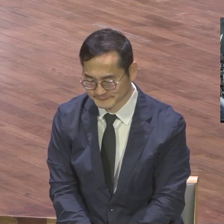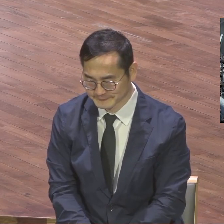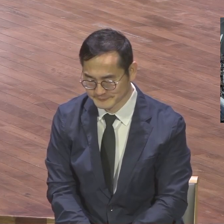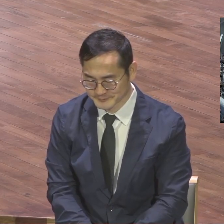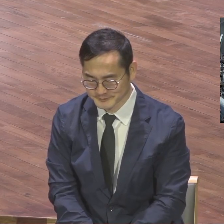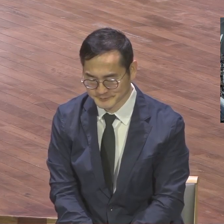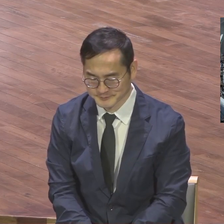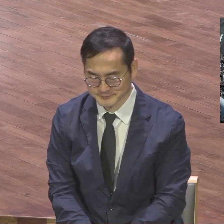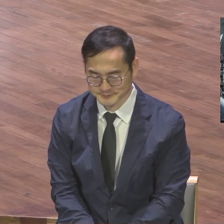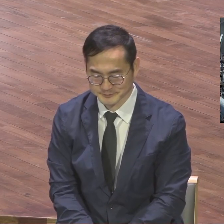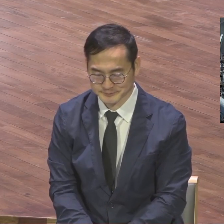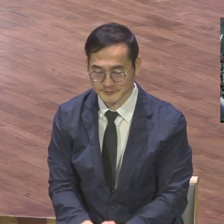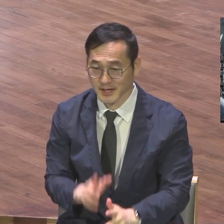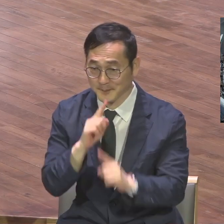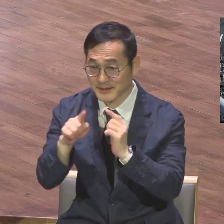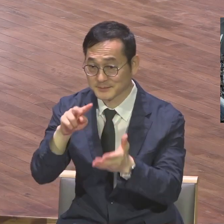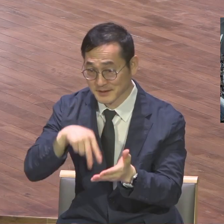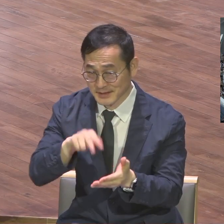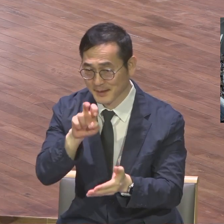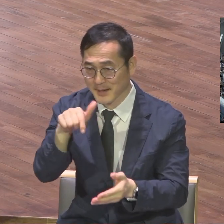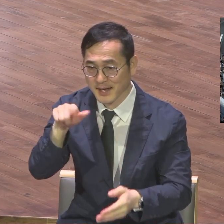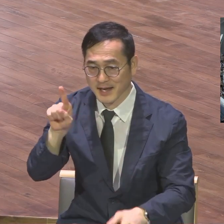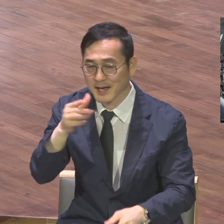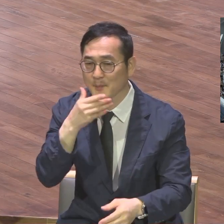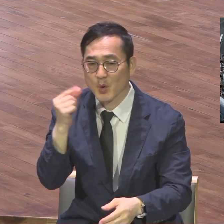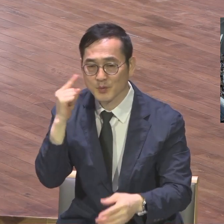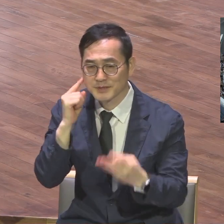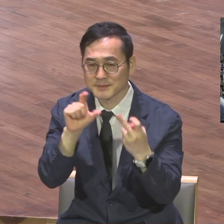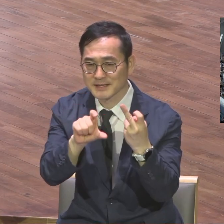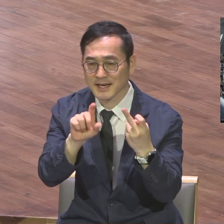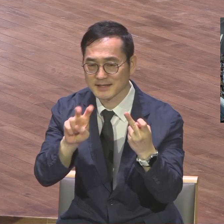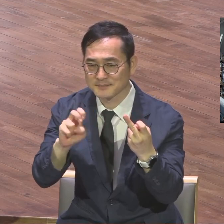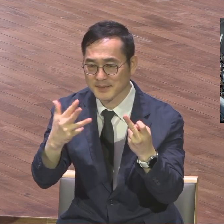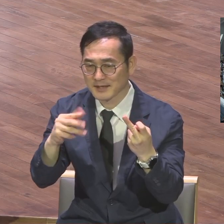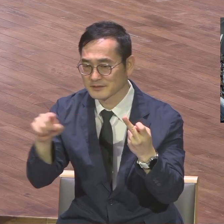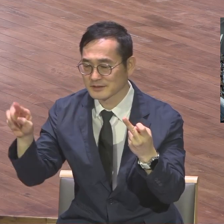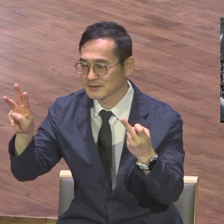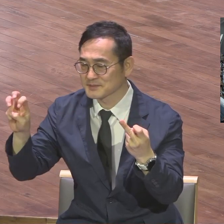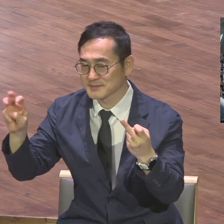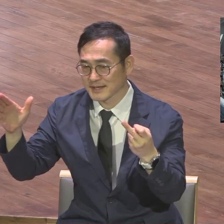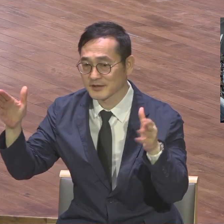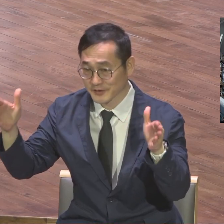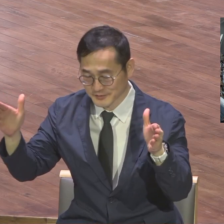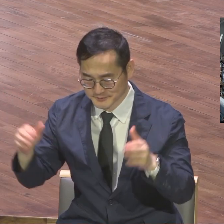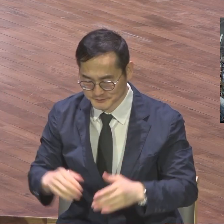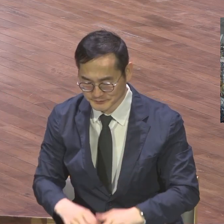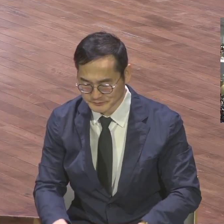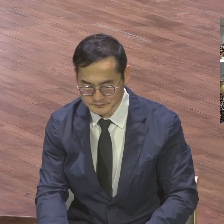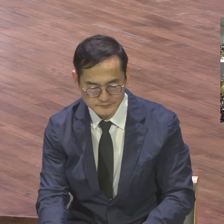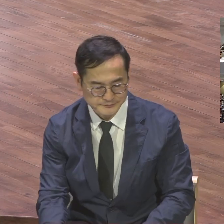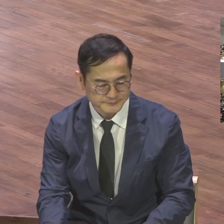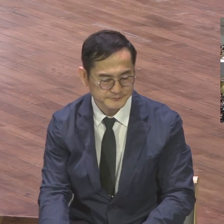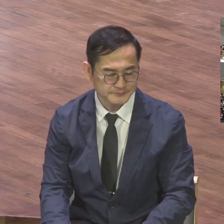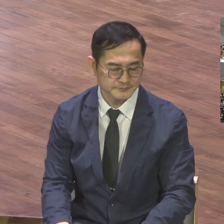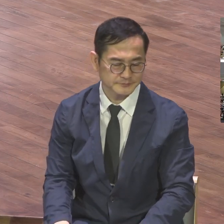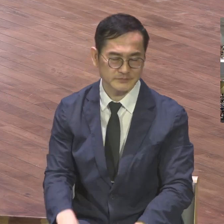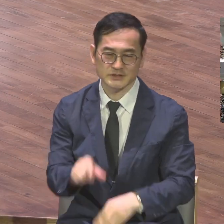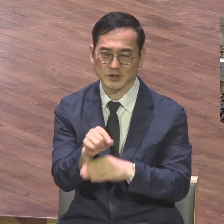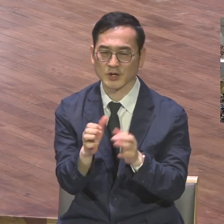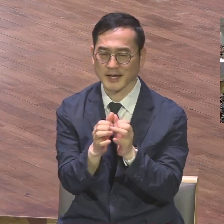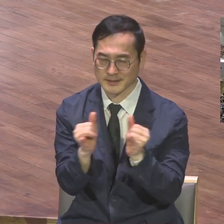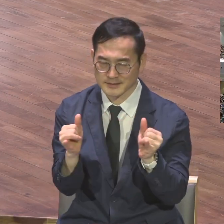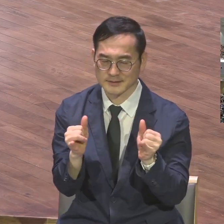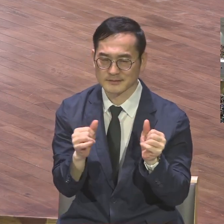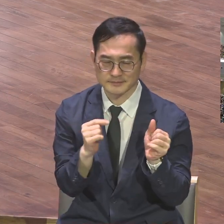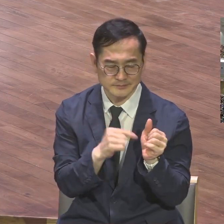오늘 은혜 받고 성취될 하나님의 말씀은 마가복음 12장 28절에서 34절까지의 말씀입니다. 서기관 중 한